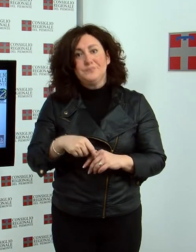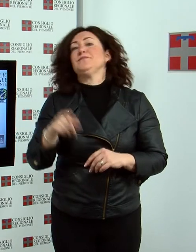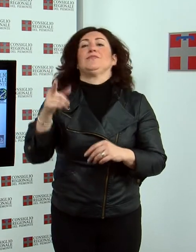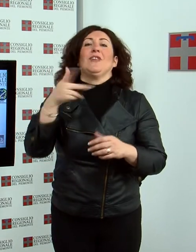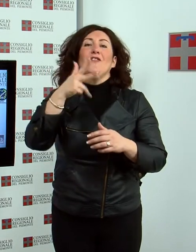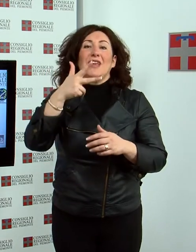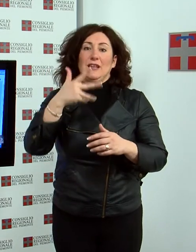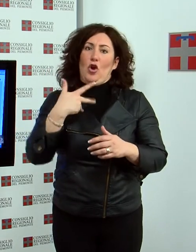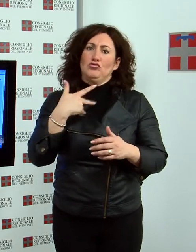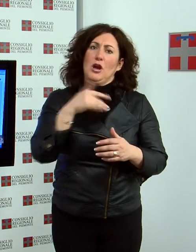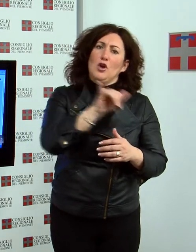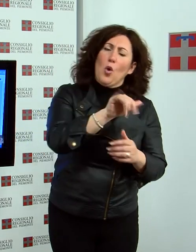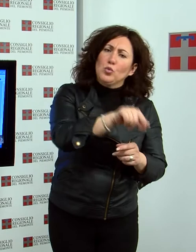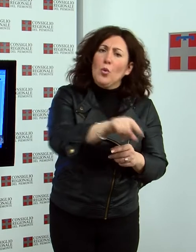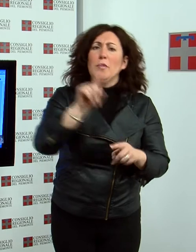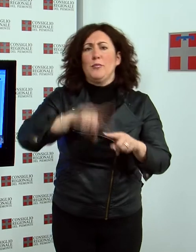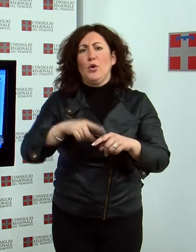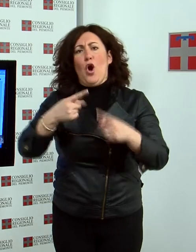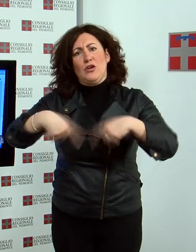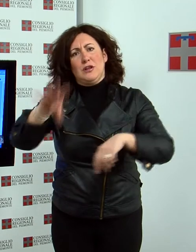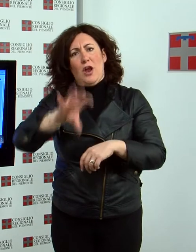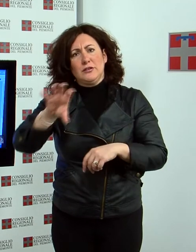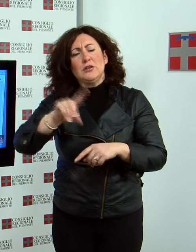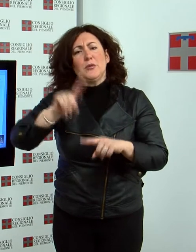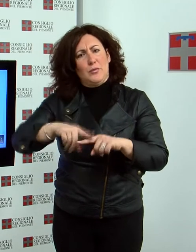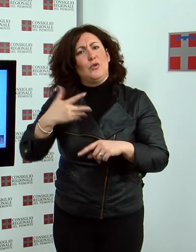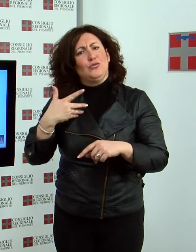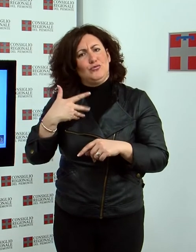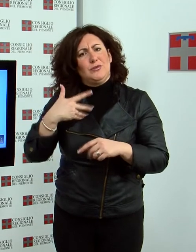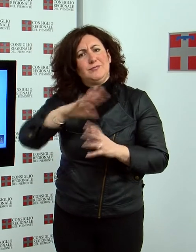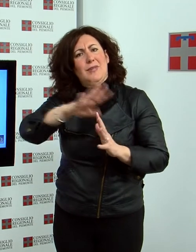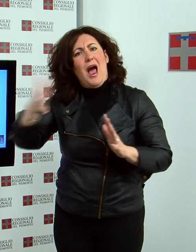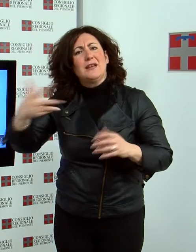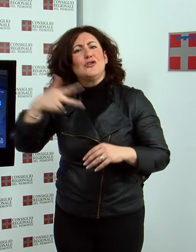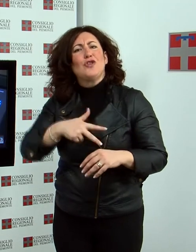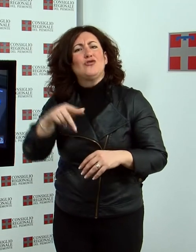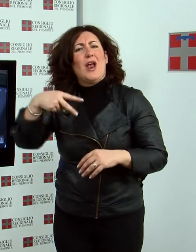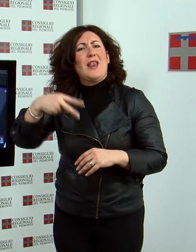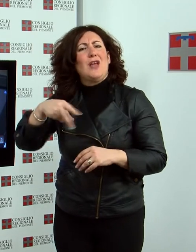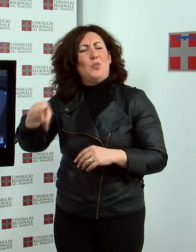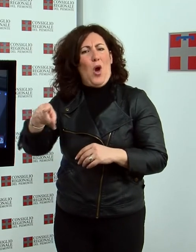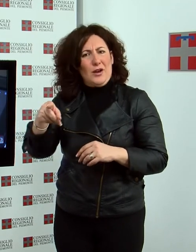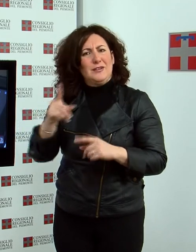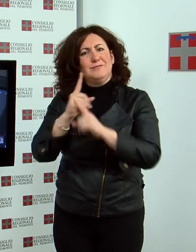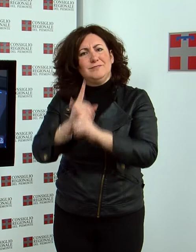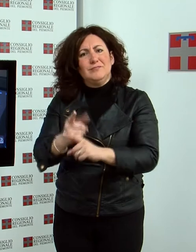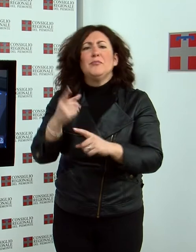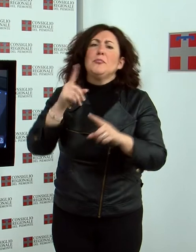regionale viene anche divulgato attraverso i canali social e trasmesso gratuitamente su alcune emittenti televisive locali